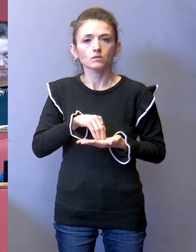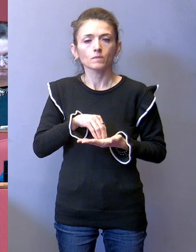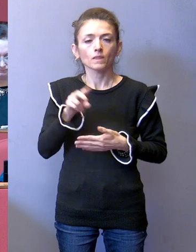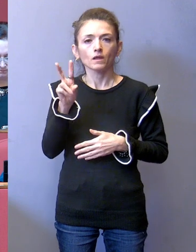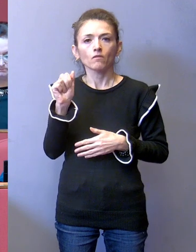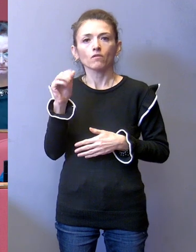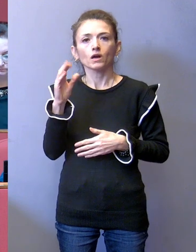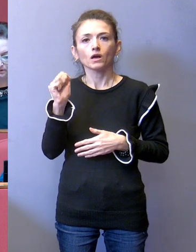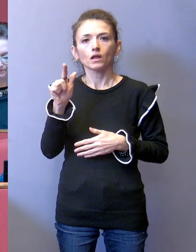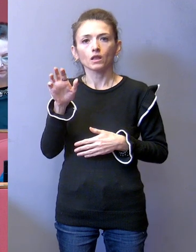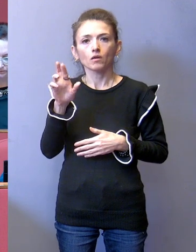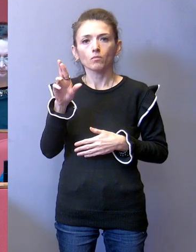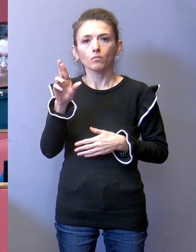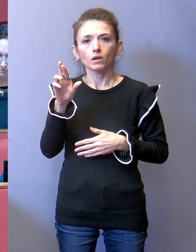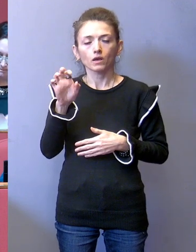bakle